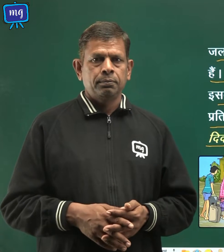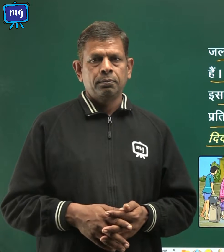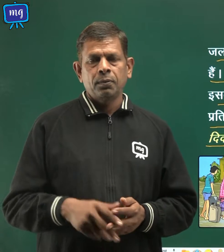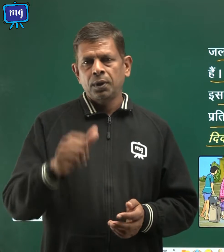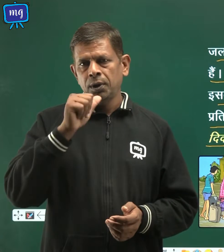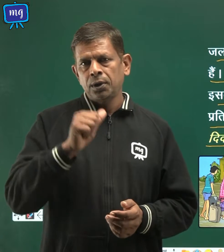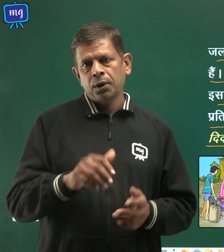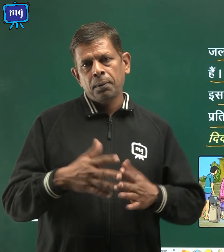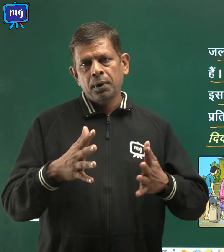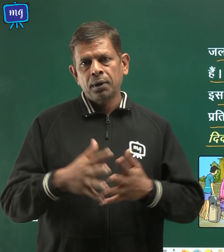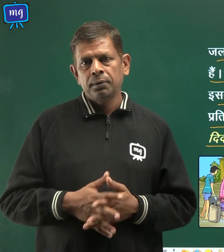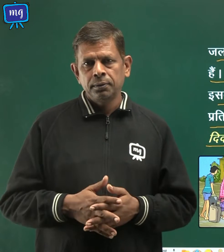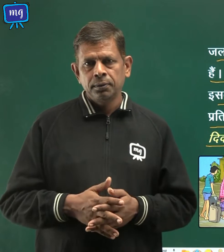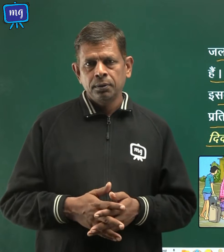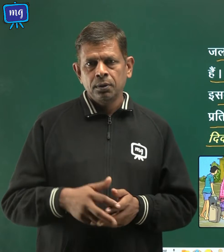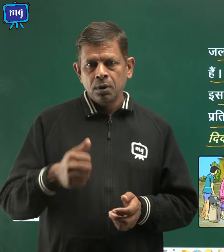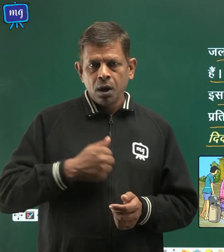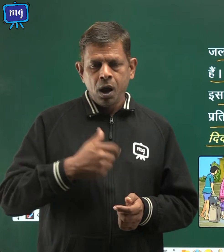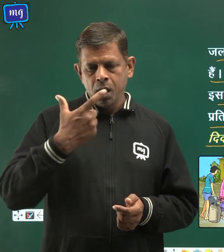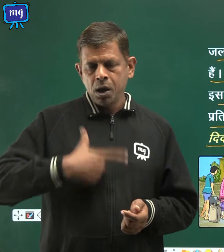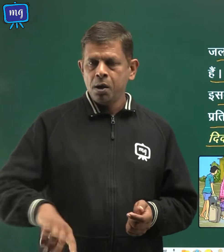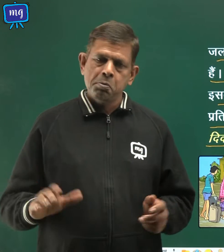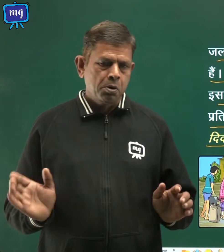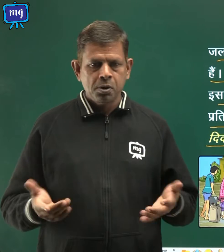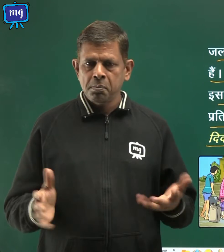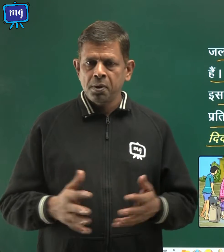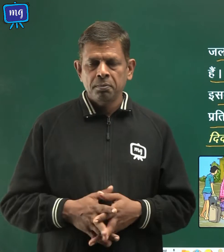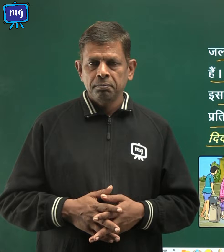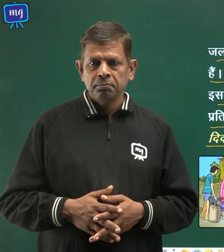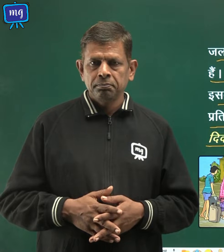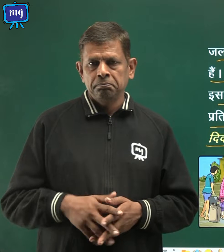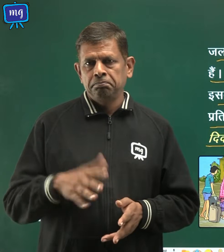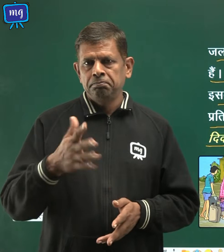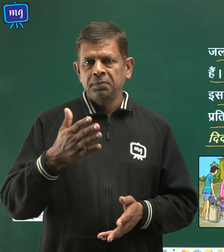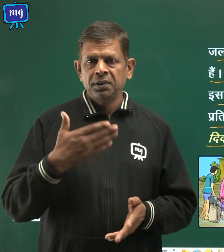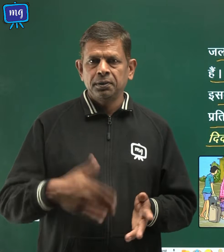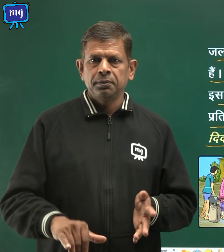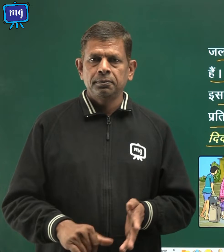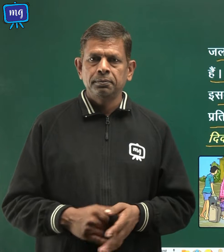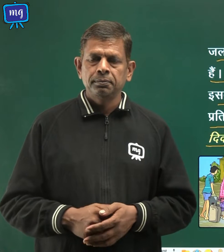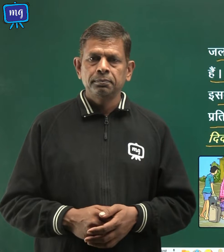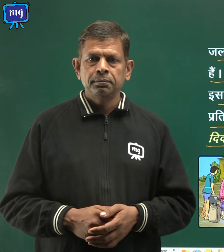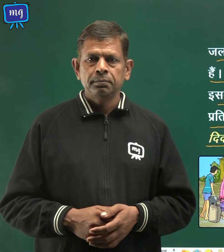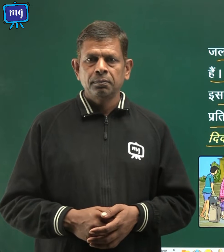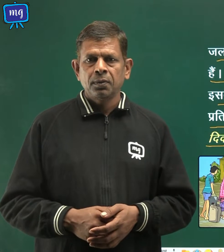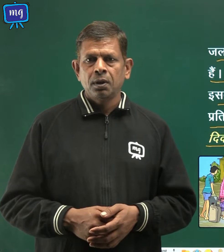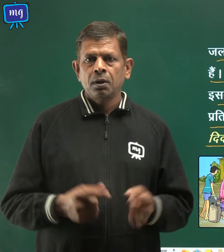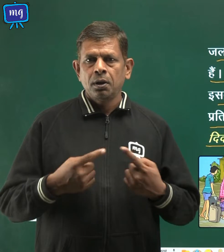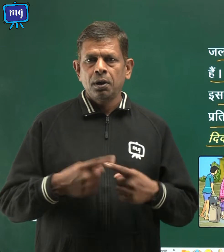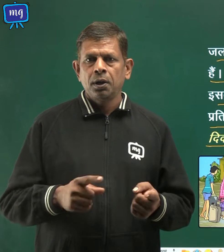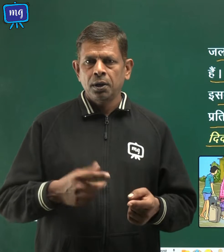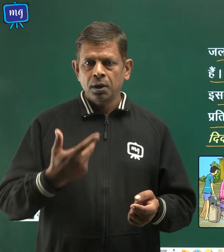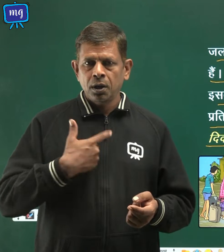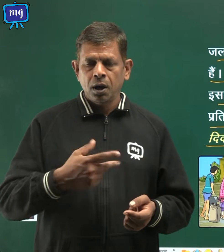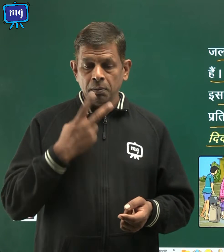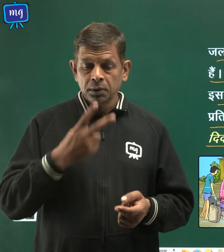जल के बिना हमारा जीवन संभव नहीं है। लेकिन हम देखते